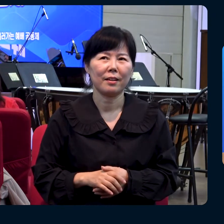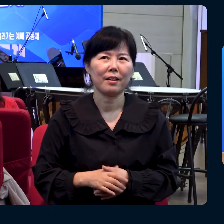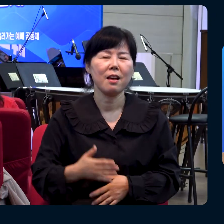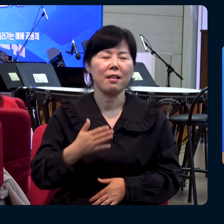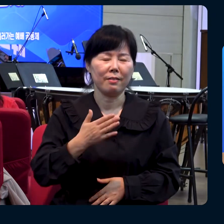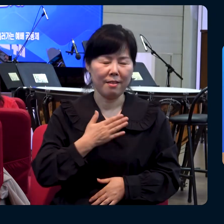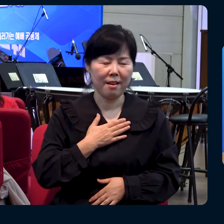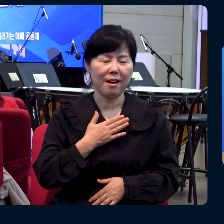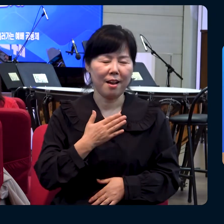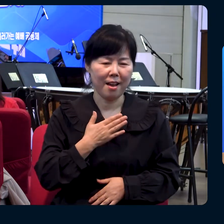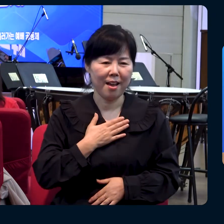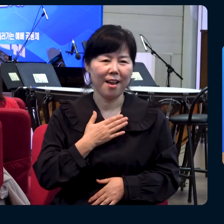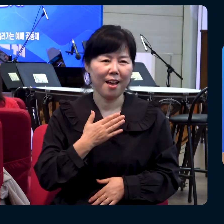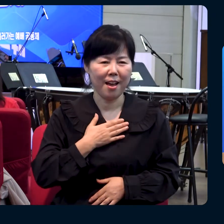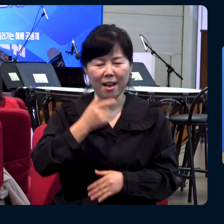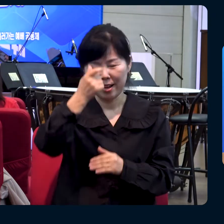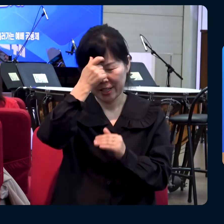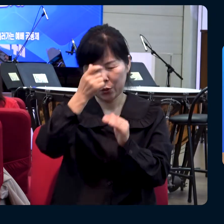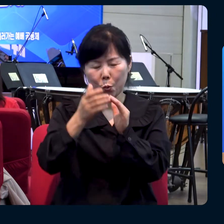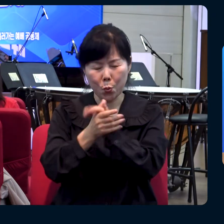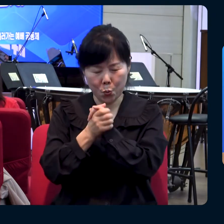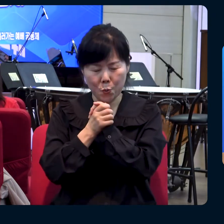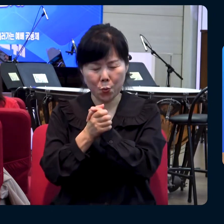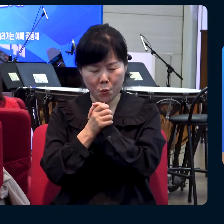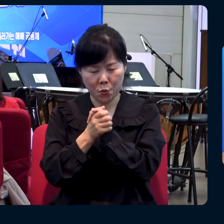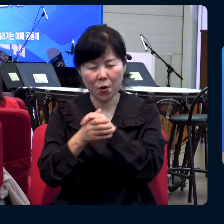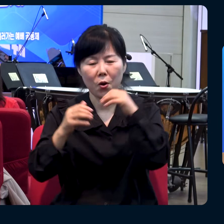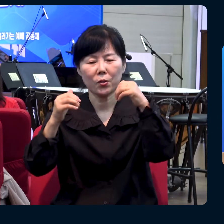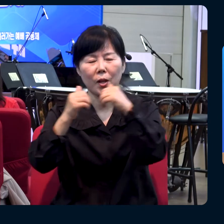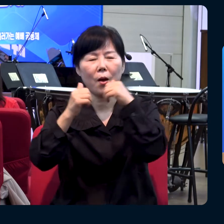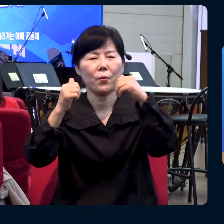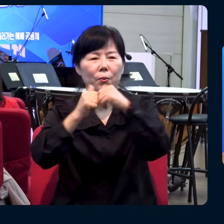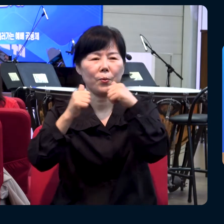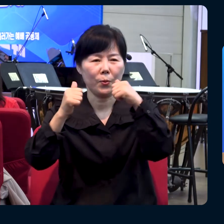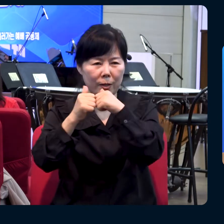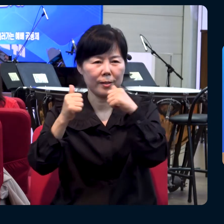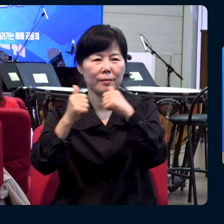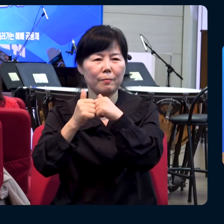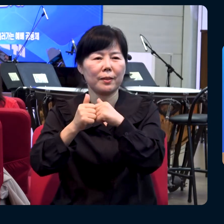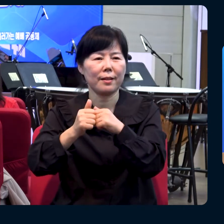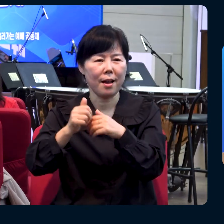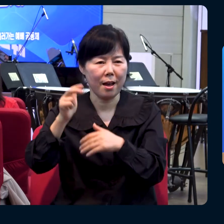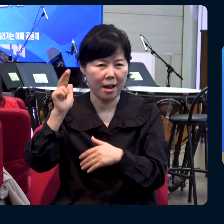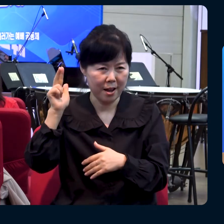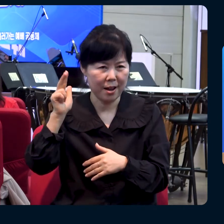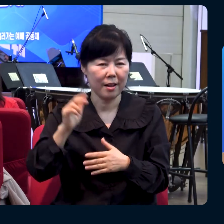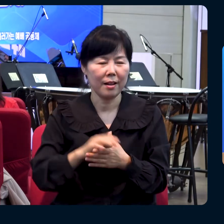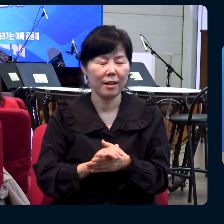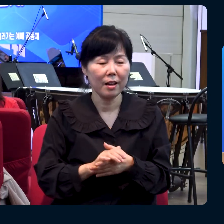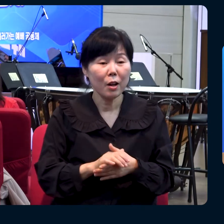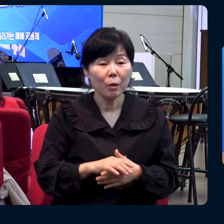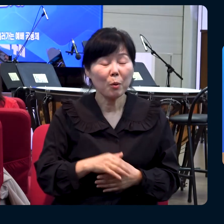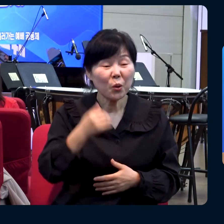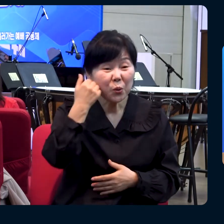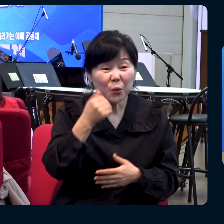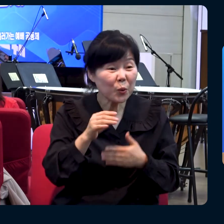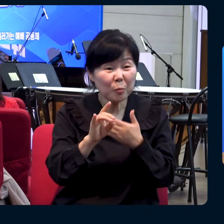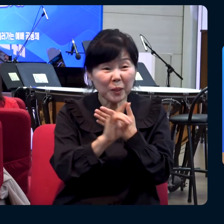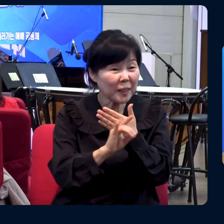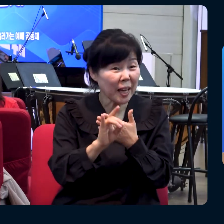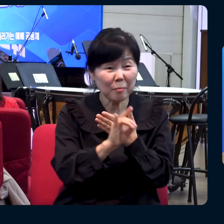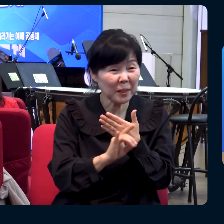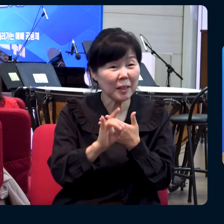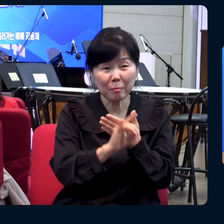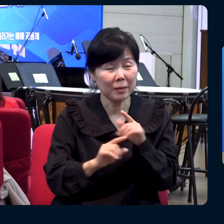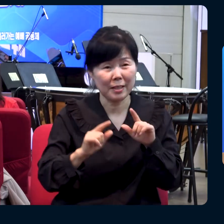제가 기도로 싸우겠습니다. 어려움들이 있을 때마다 남의 핑계를 대는 사람이 아니라 믿음으로